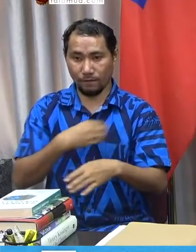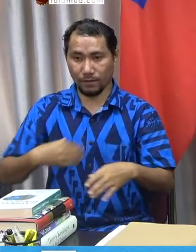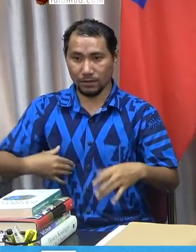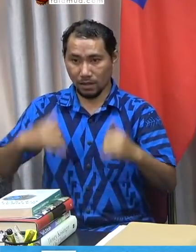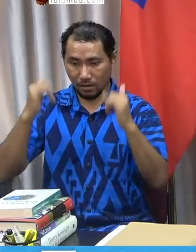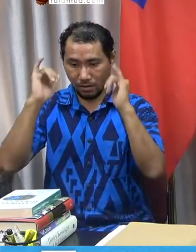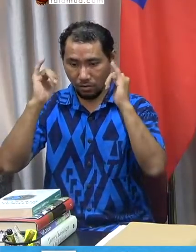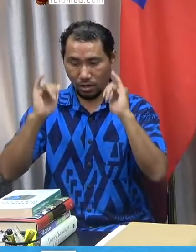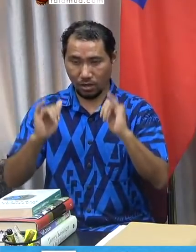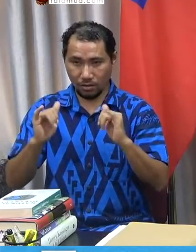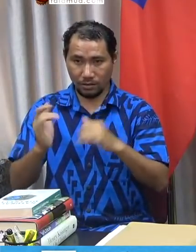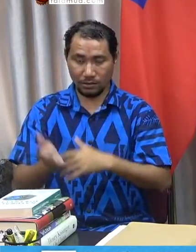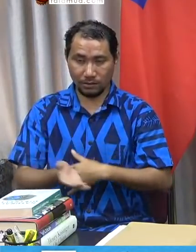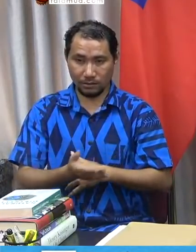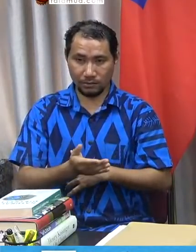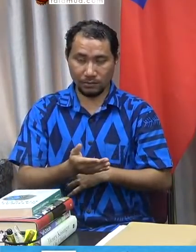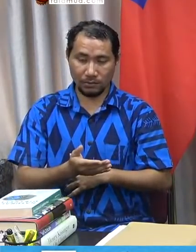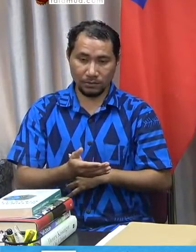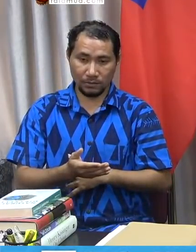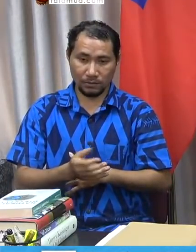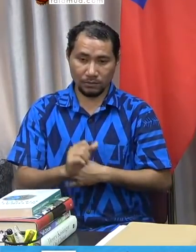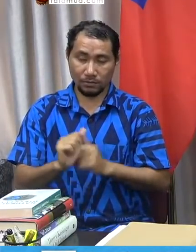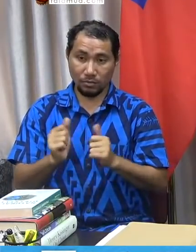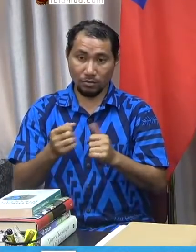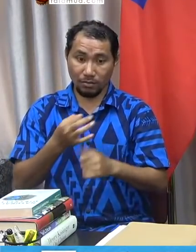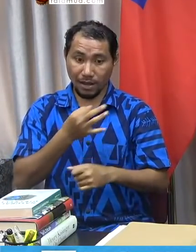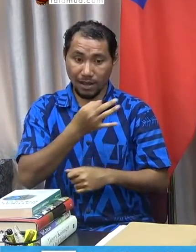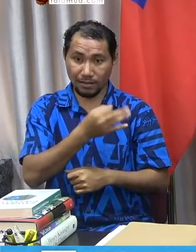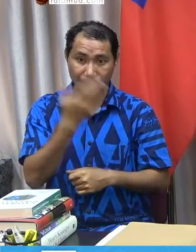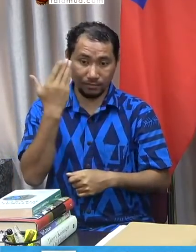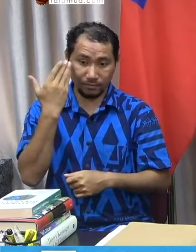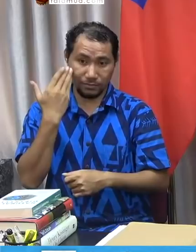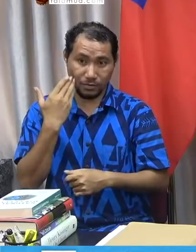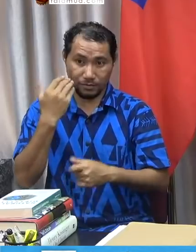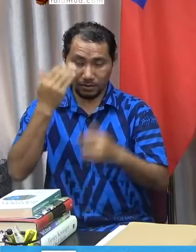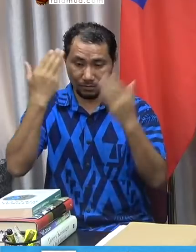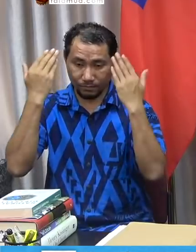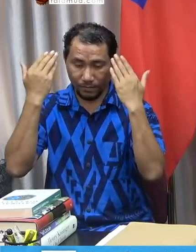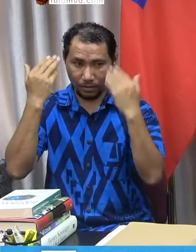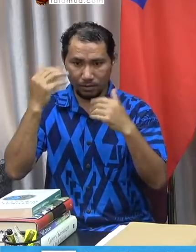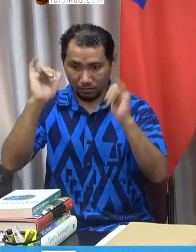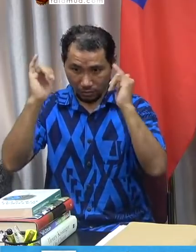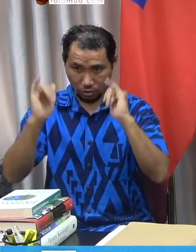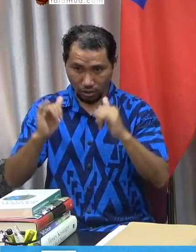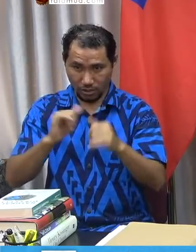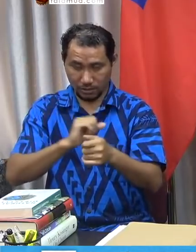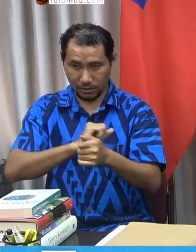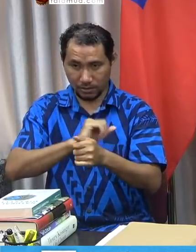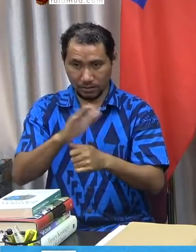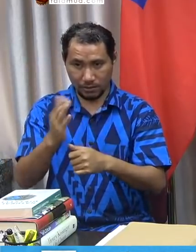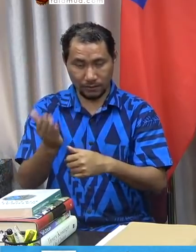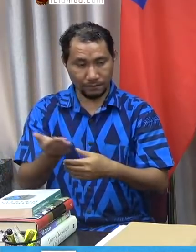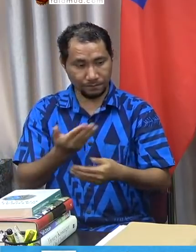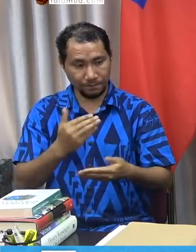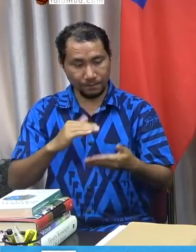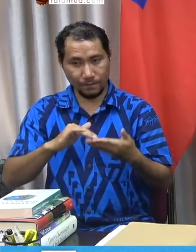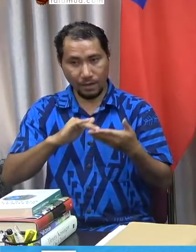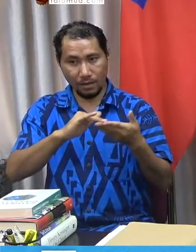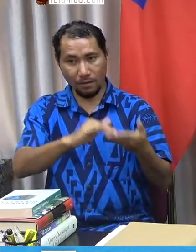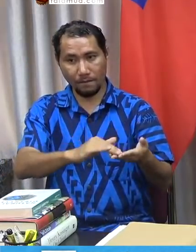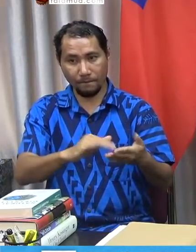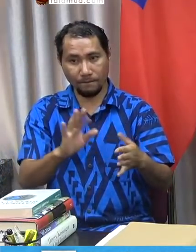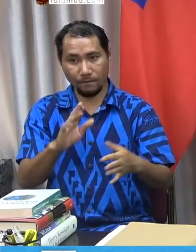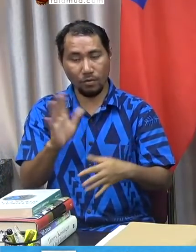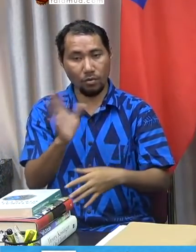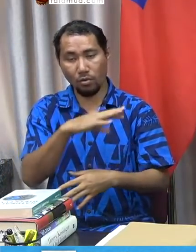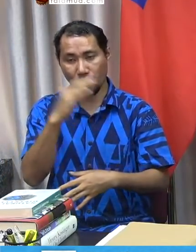mai ua whaatalusanga ina fo e le tamaita i roi asili se fisosoani o i lātou e ei poto masani i